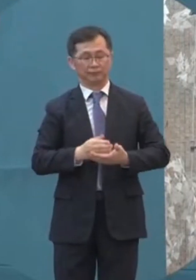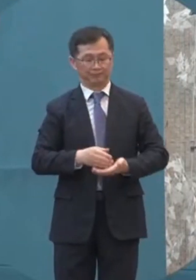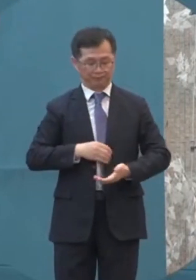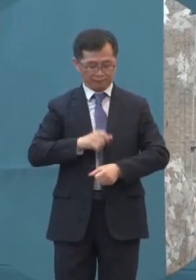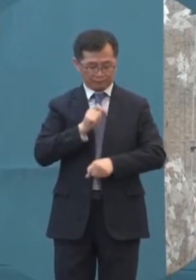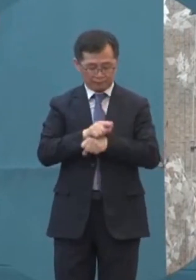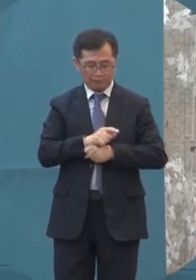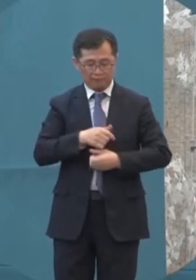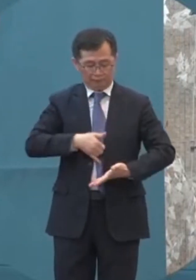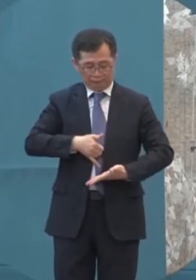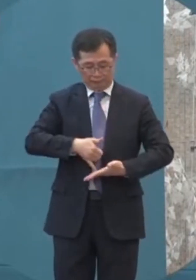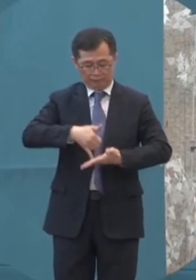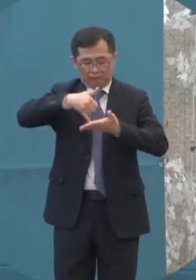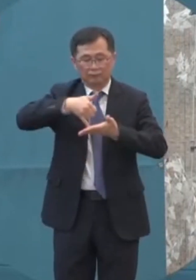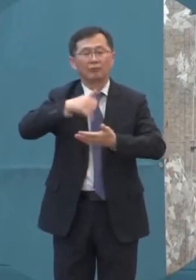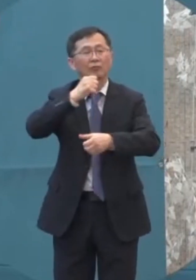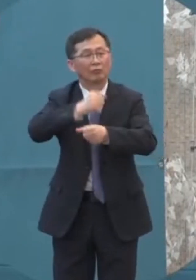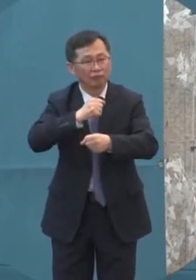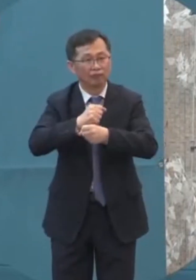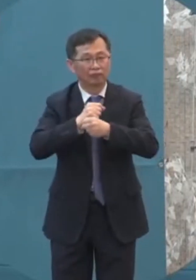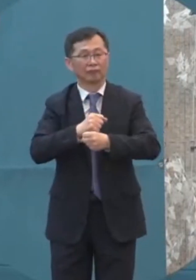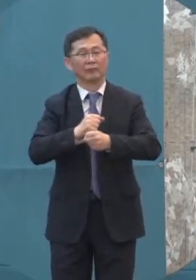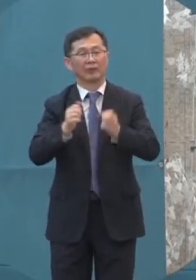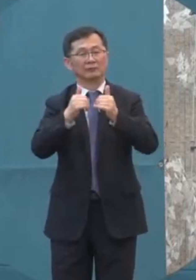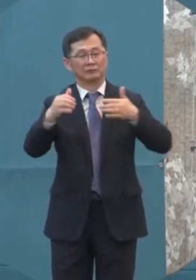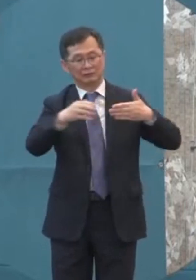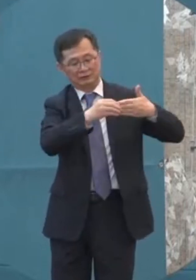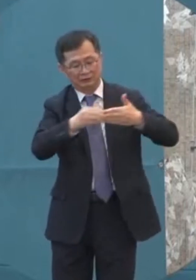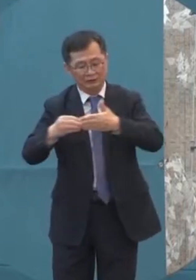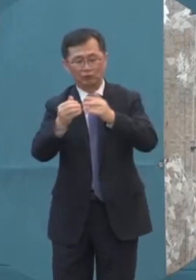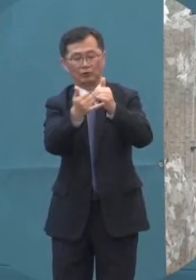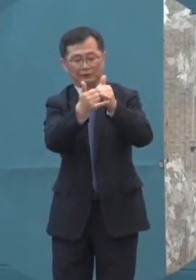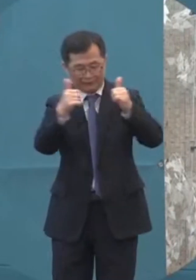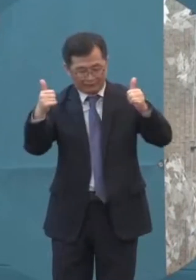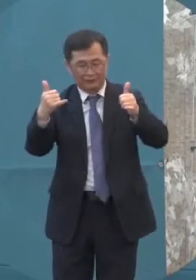덕성이 있는 그런 지도자가 있어야 합니다.